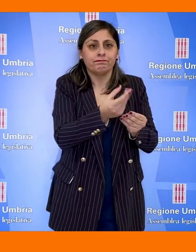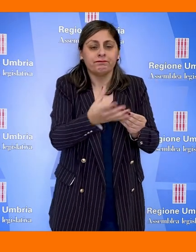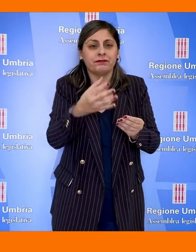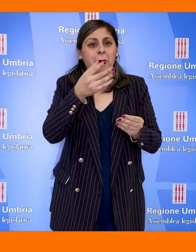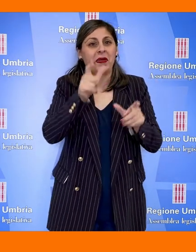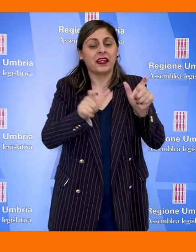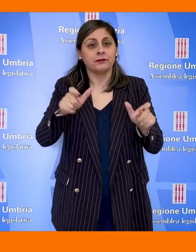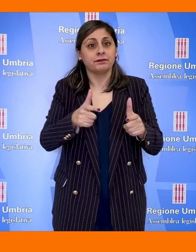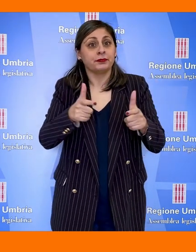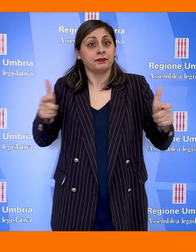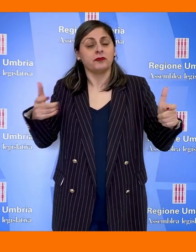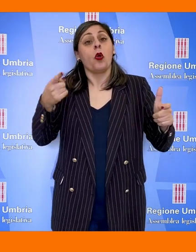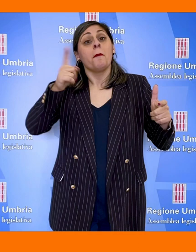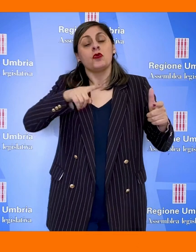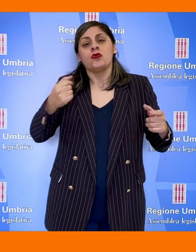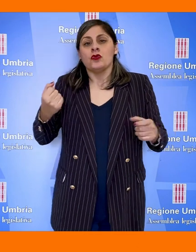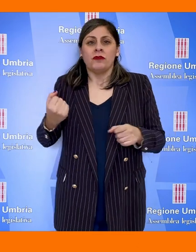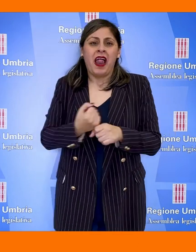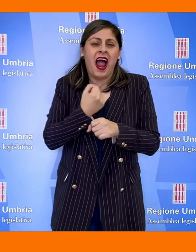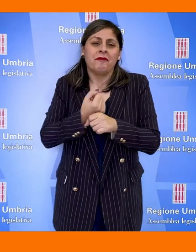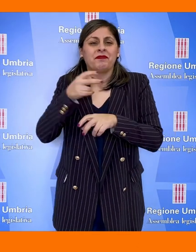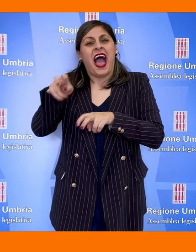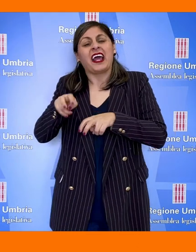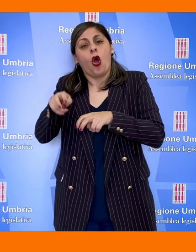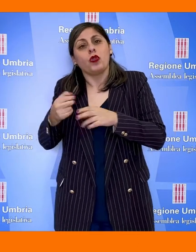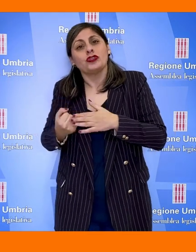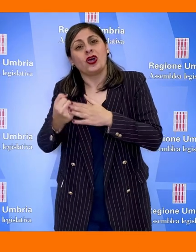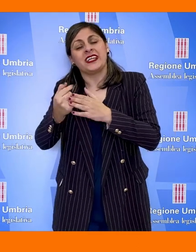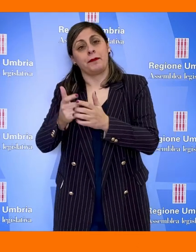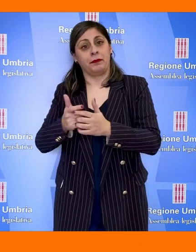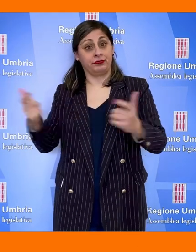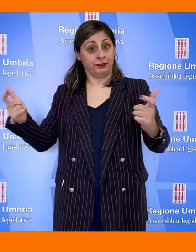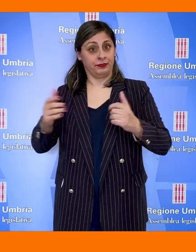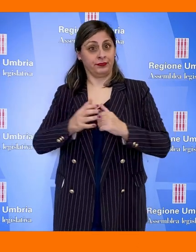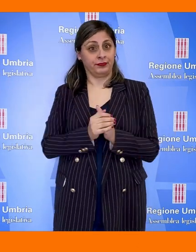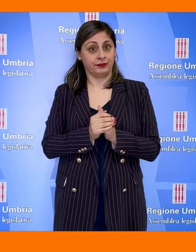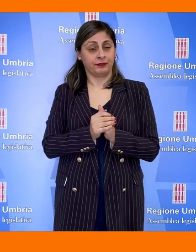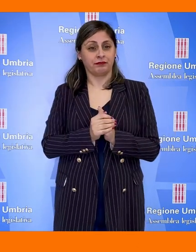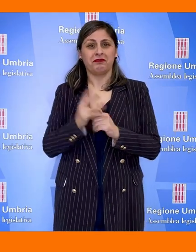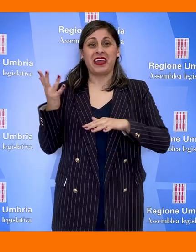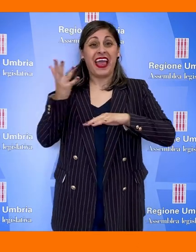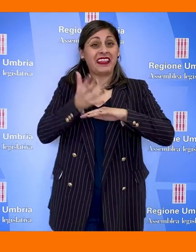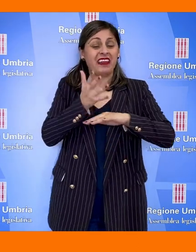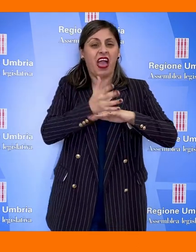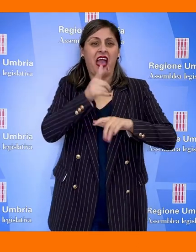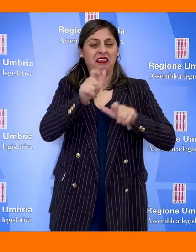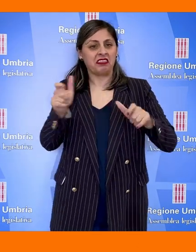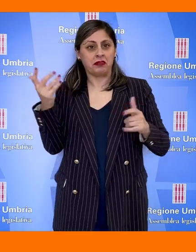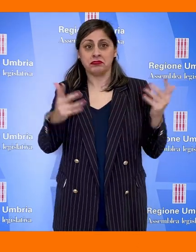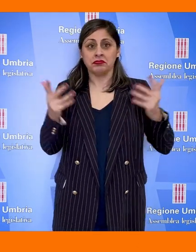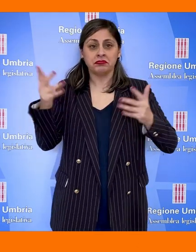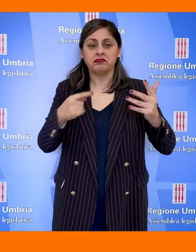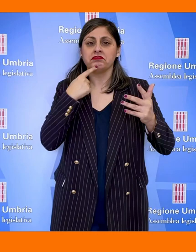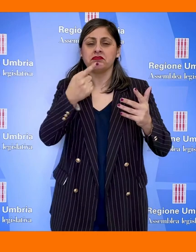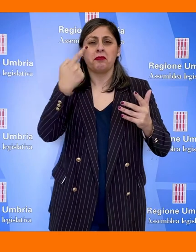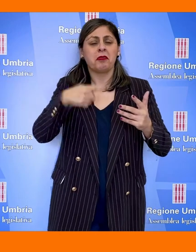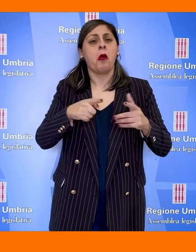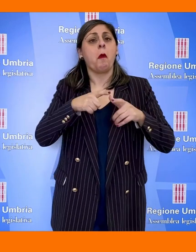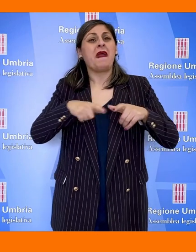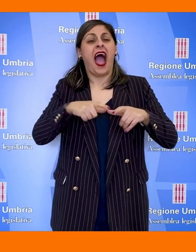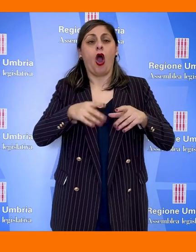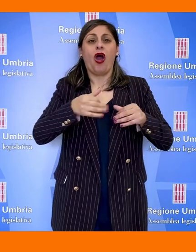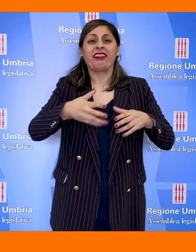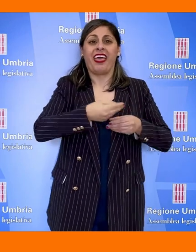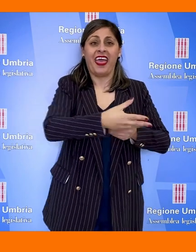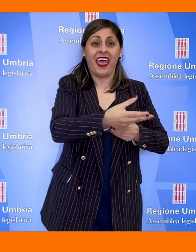l'insediamento produttivo ed occupazionale in agricoltura per promuovere l'agricoltura sostenibile. Dagli interventi è emerso che l'attuazione della legge,